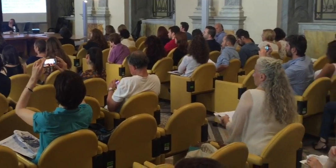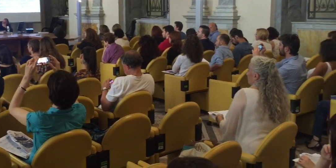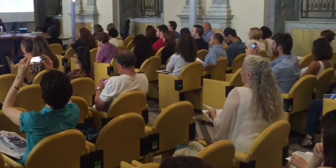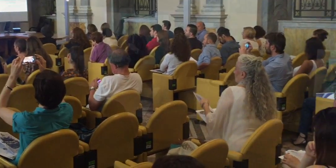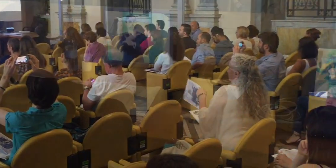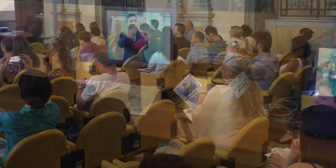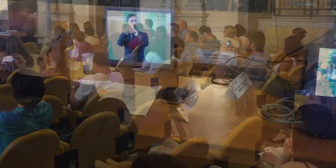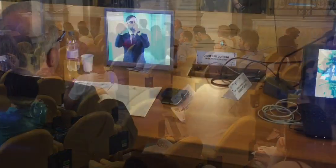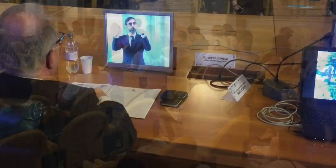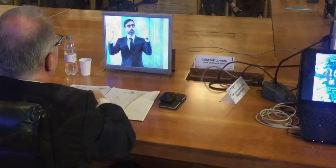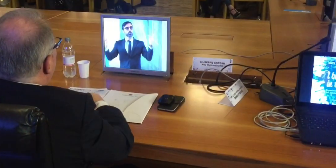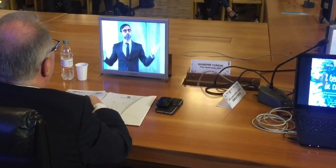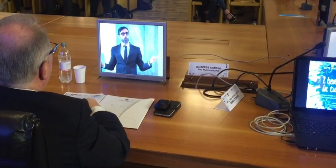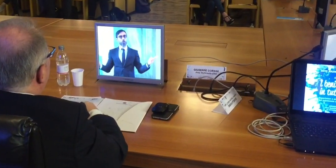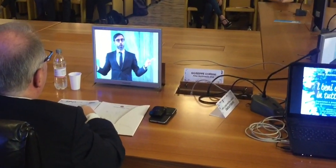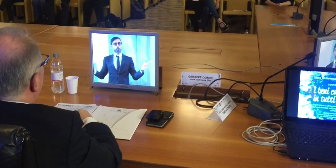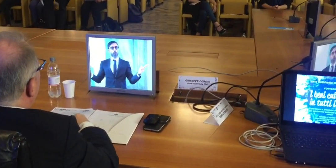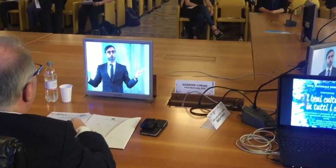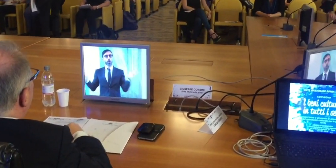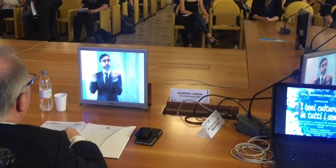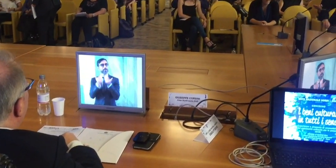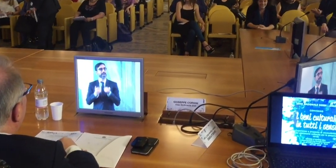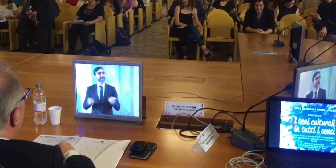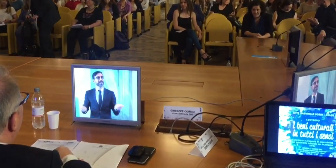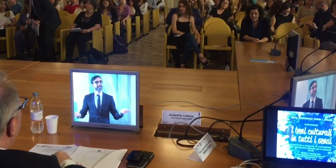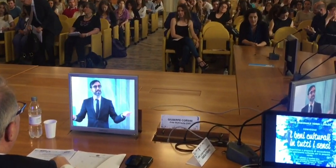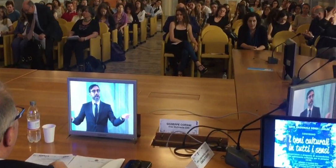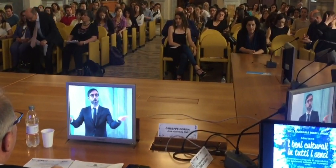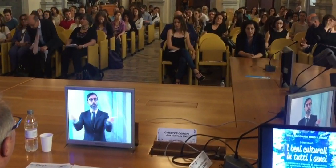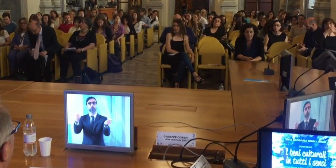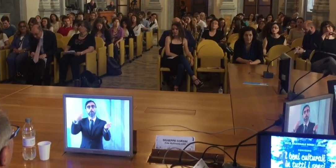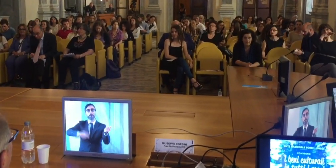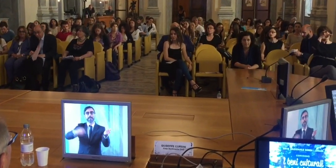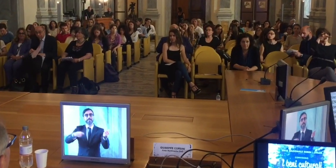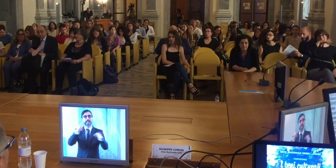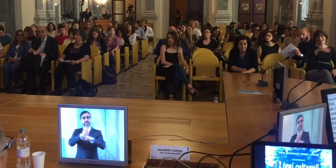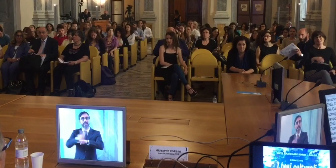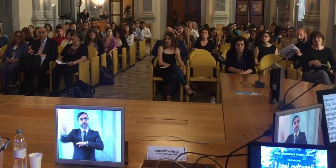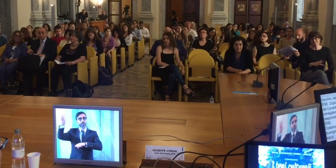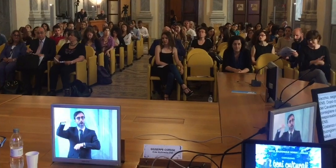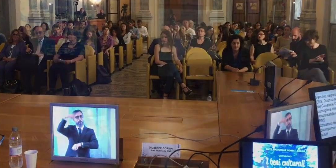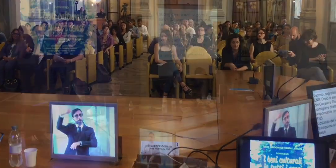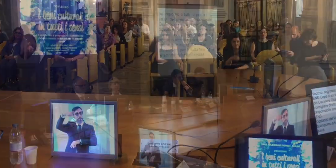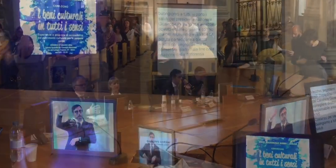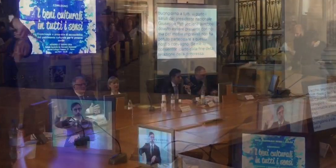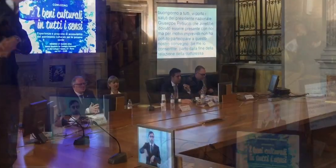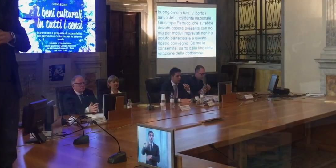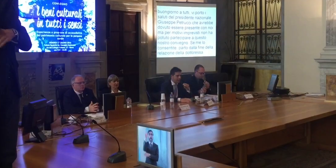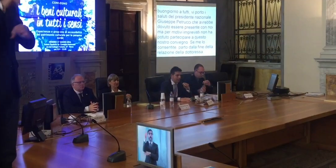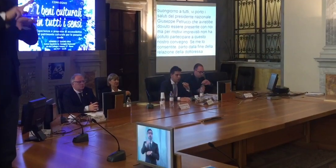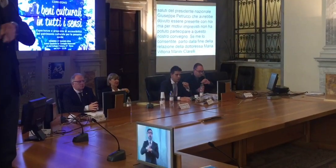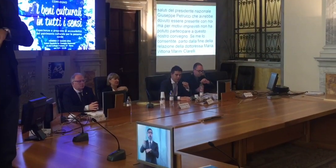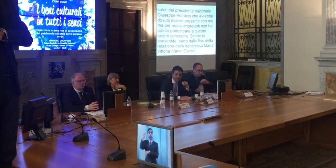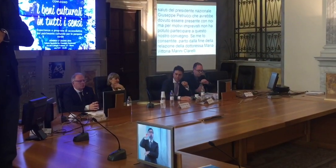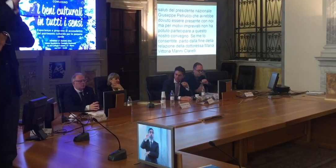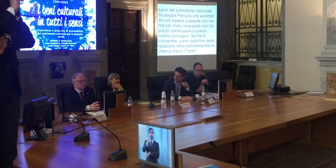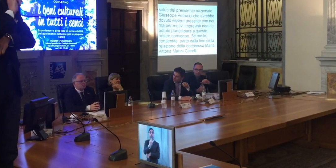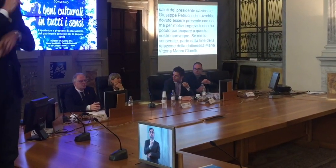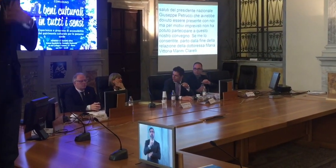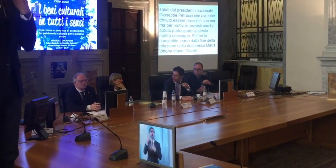'altro. Innanzitutto un saluto del Presidente nazionale Petrucci, che in buon grado c'è il caro invito di